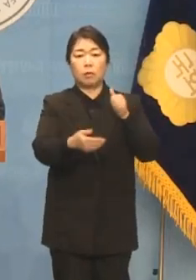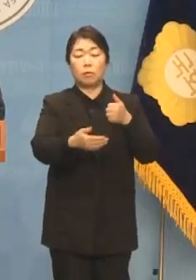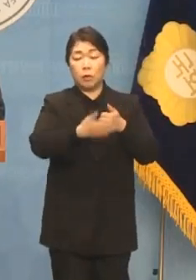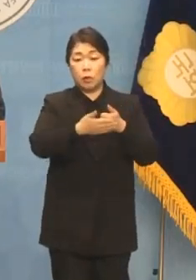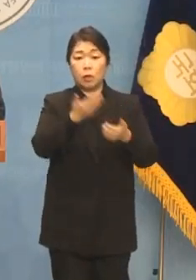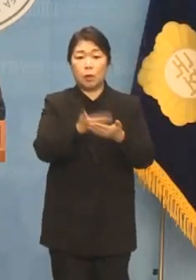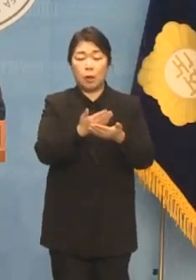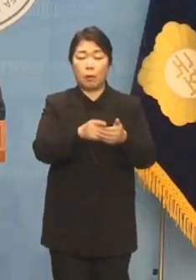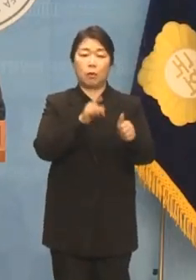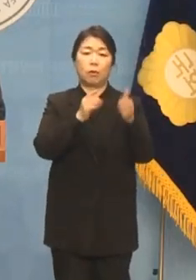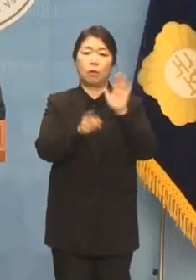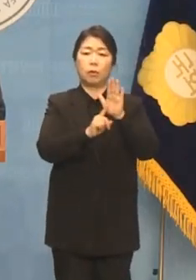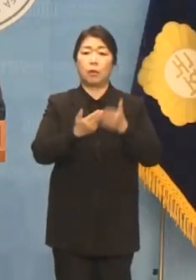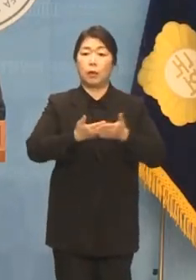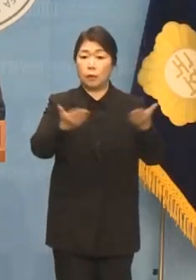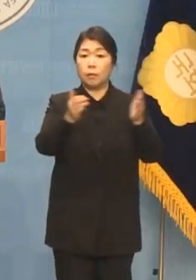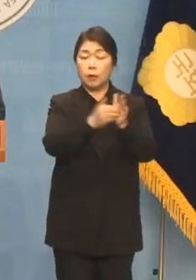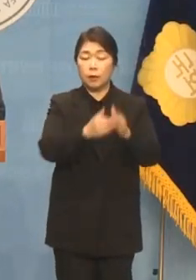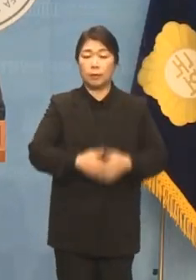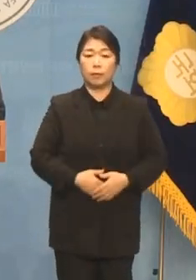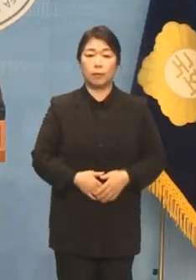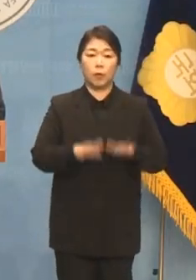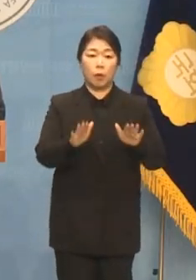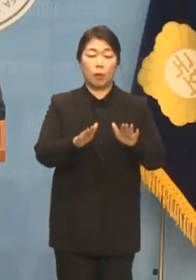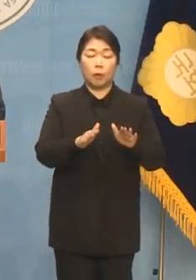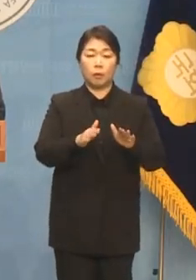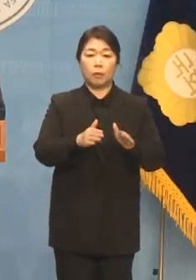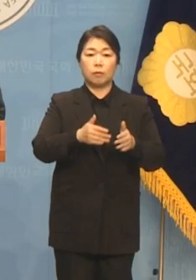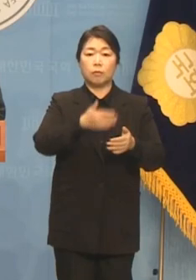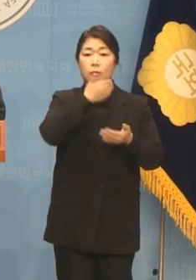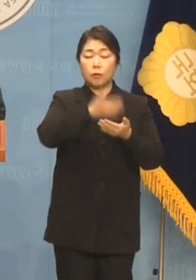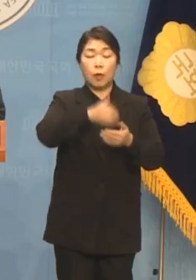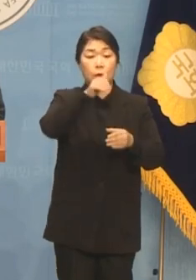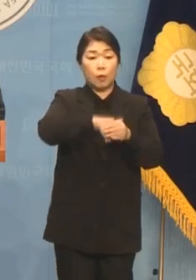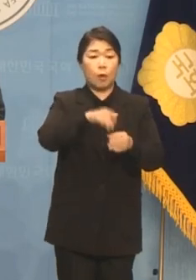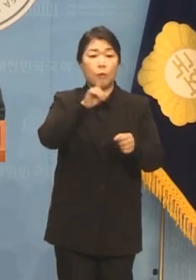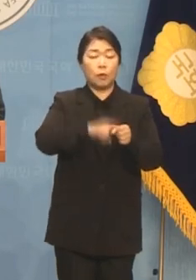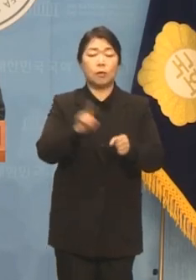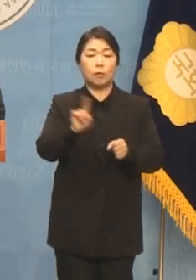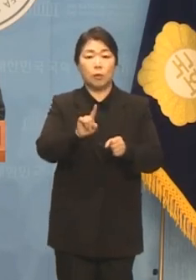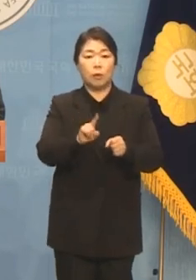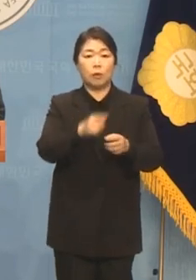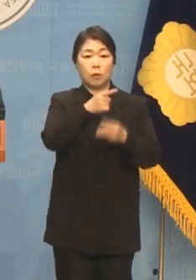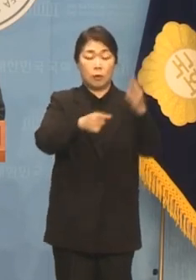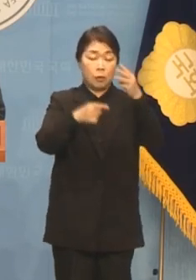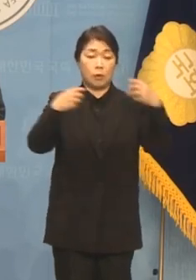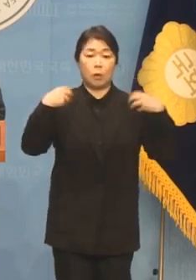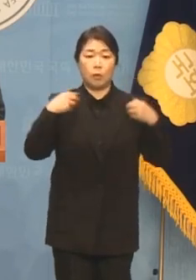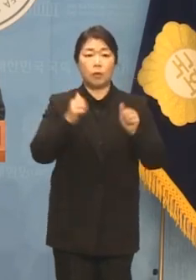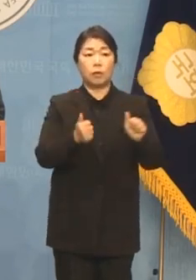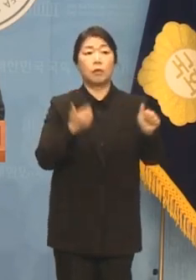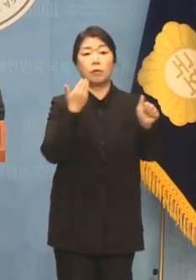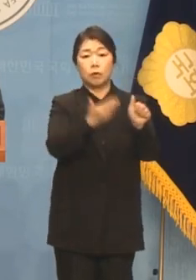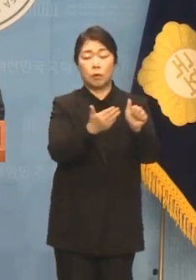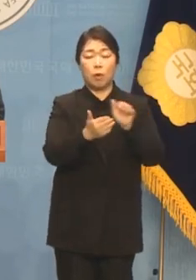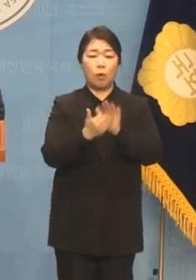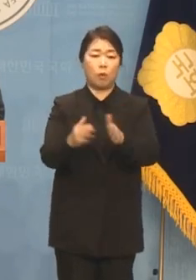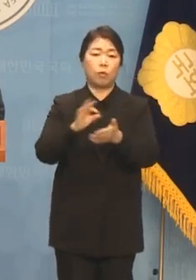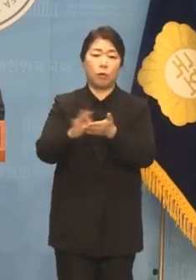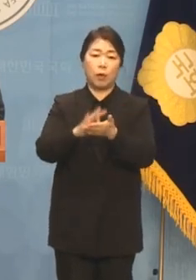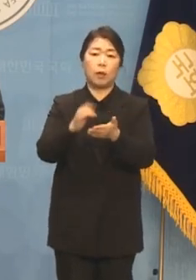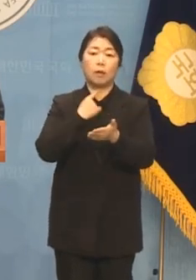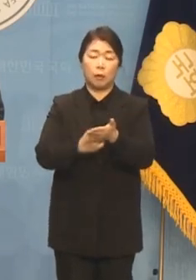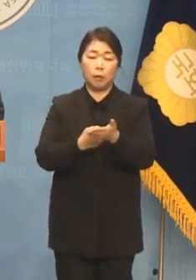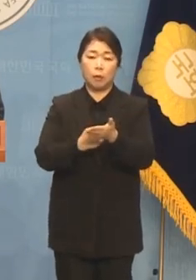선거의 핵심은 윤성열 검찰 독재 심판 거부권 통치 겁으로 일찌감치 우리